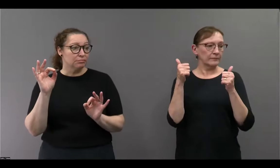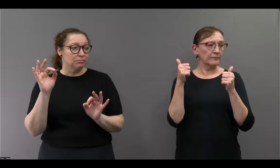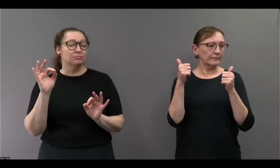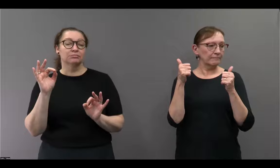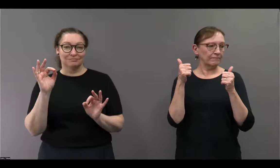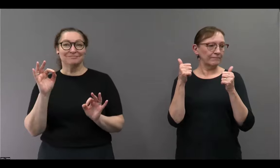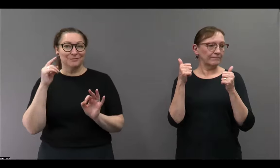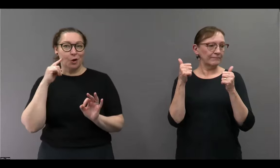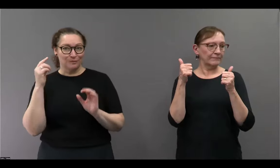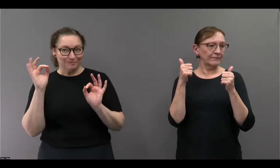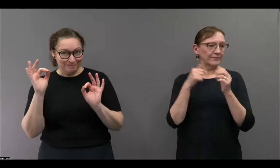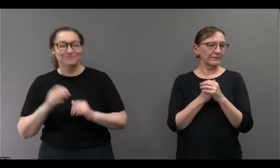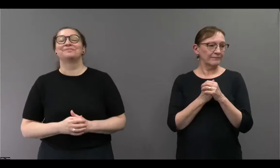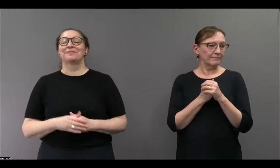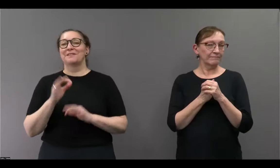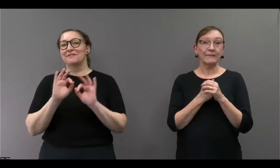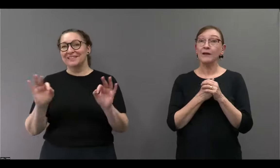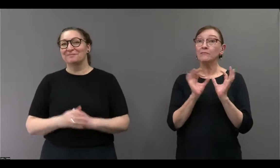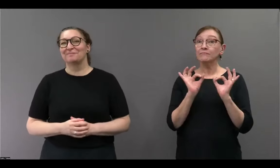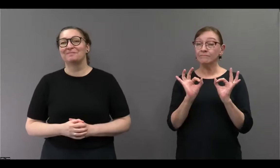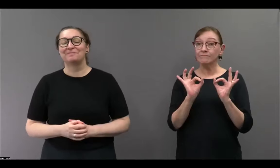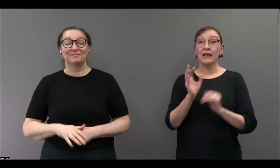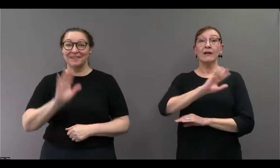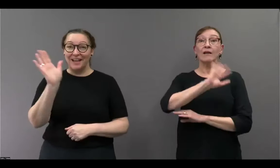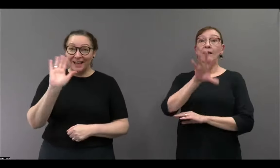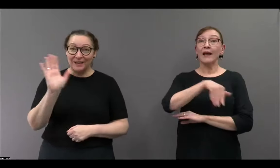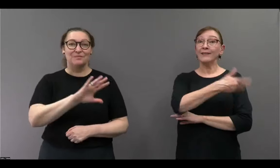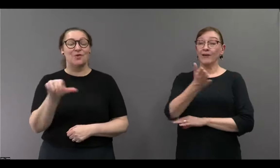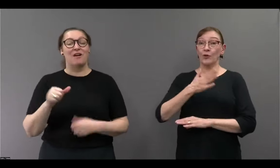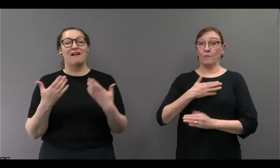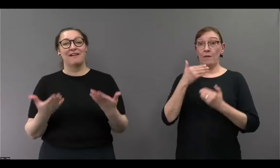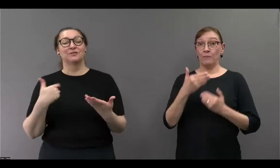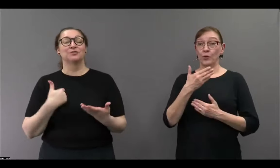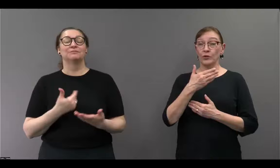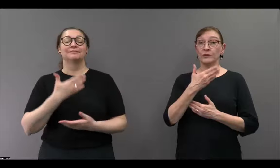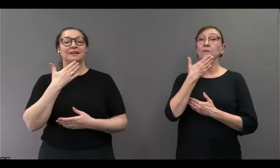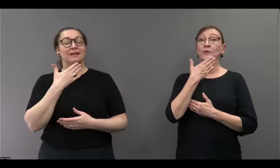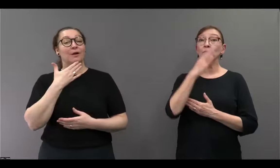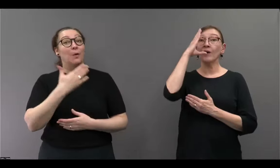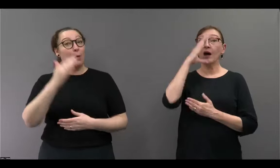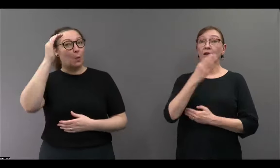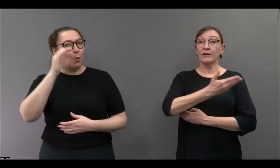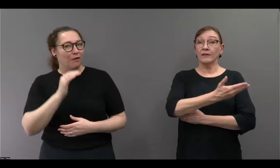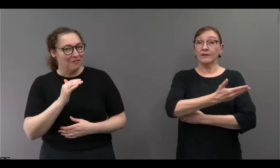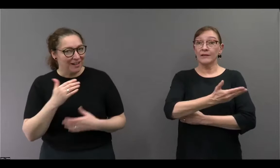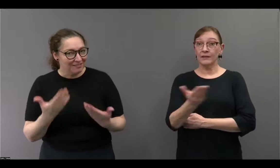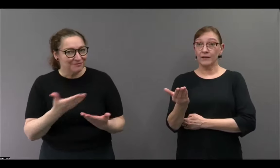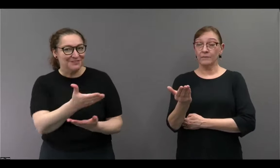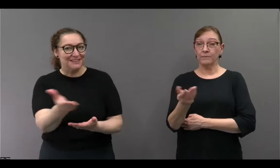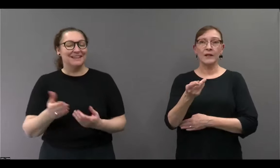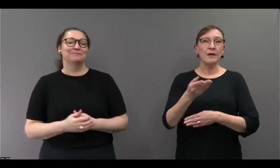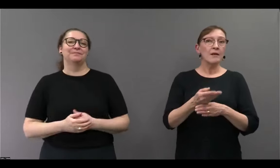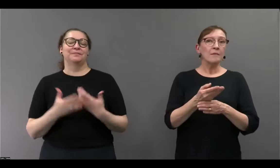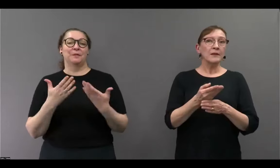Kuuluu, hienoa. Hyvä. Hei vaan kaikille minunkin puolestani oikein hyvää iltaa. Tuossa tuli äsken